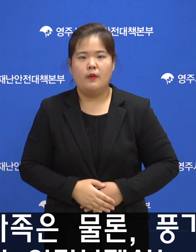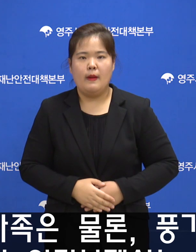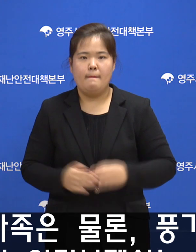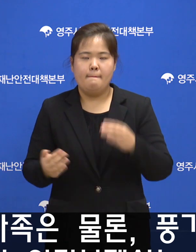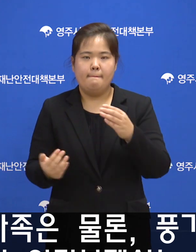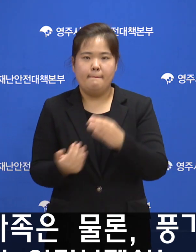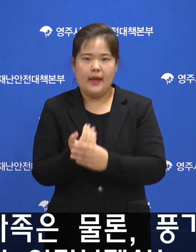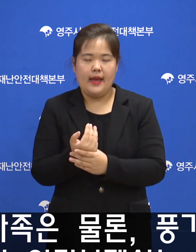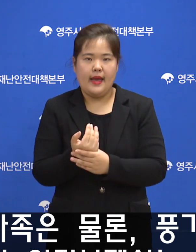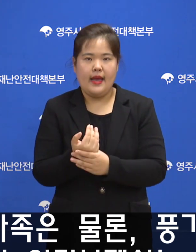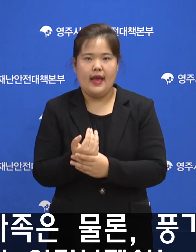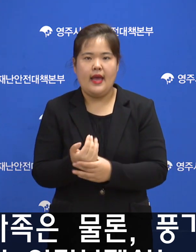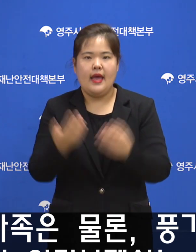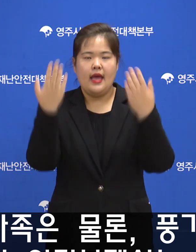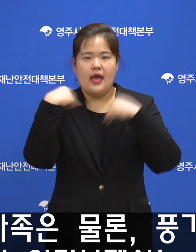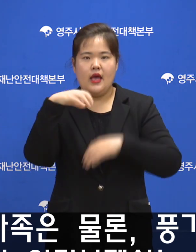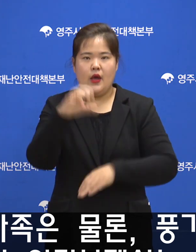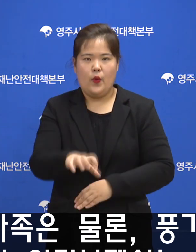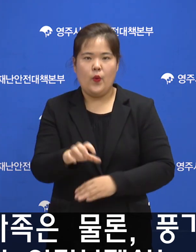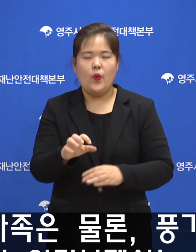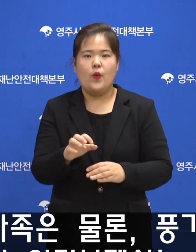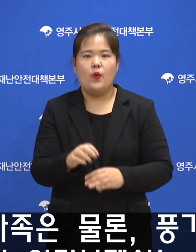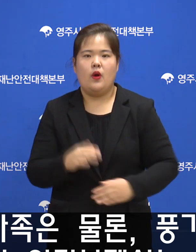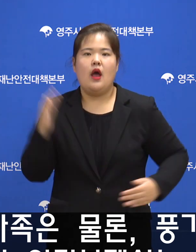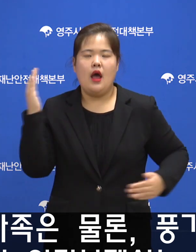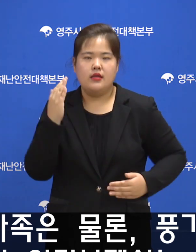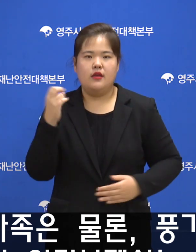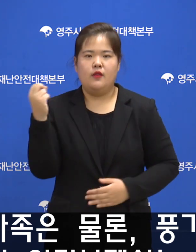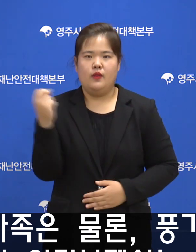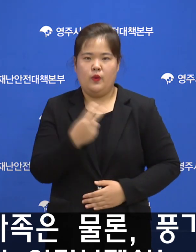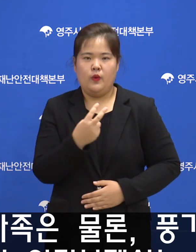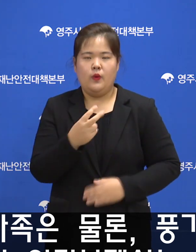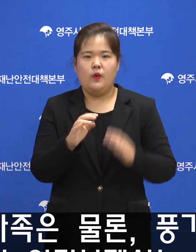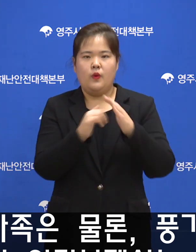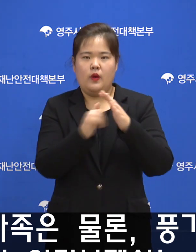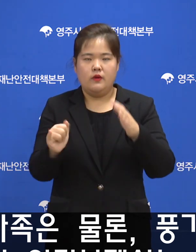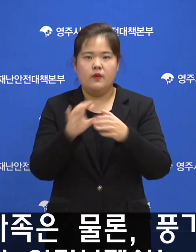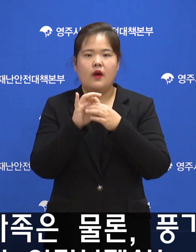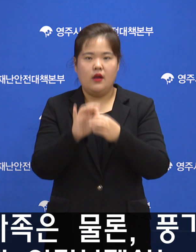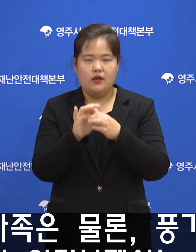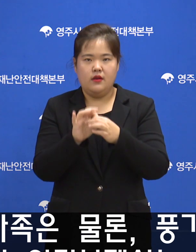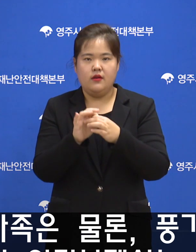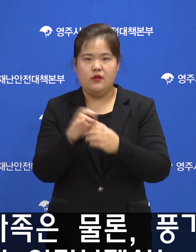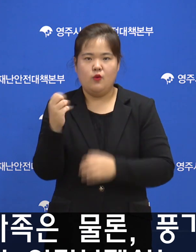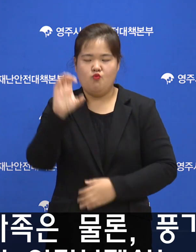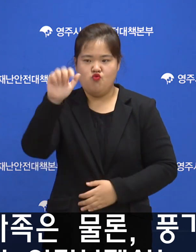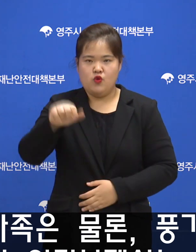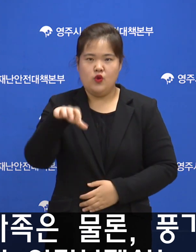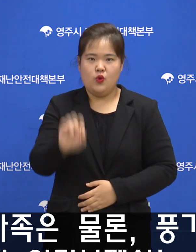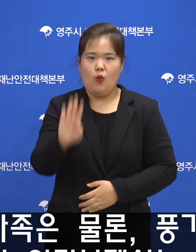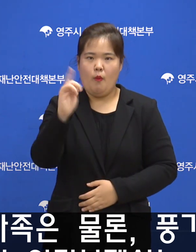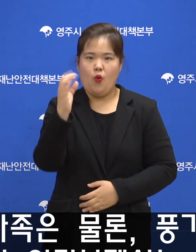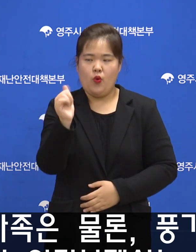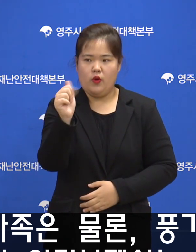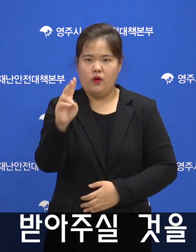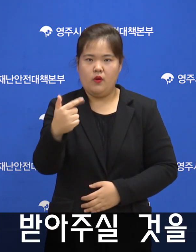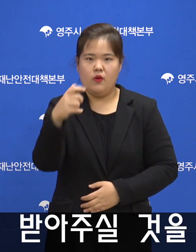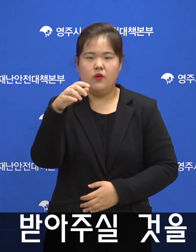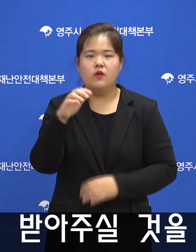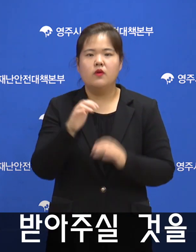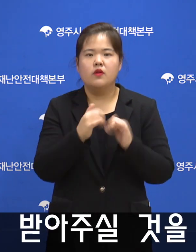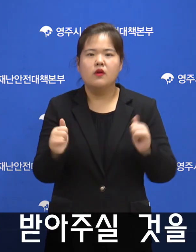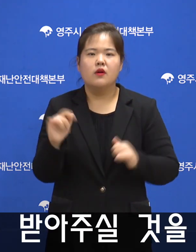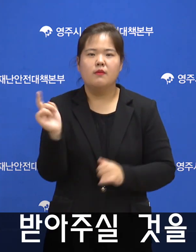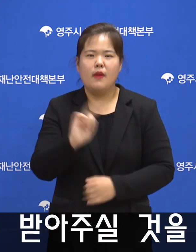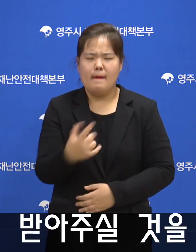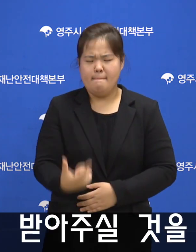발생 학교의 학생과 동거가족은 물론이고 풍기읍과 봉현면 주민을 비롯한 시민 여러분께서는 빠른 시일